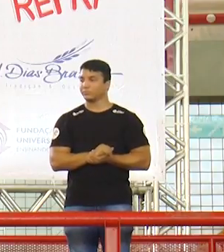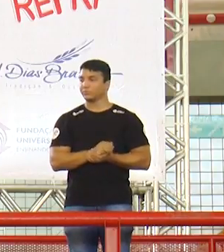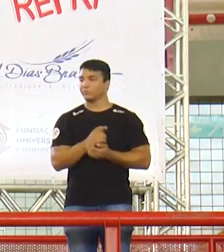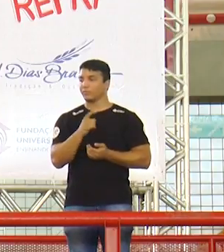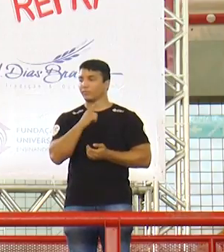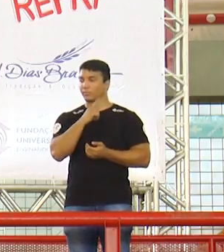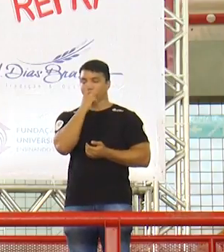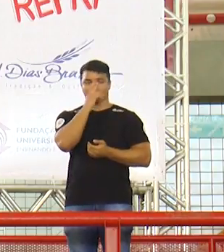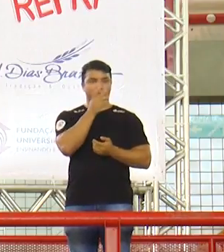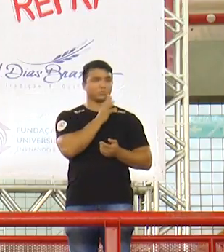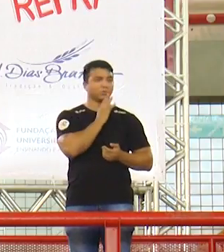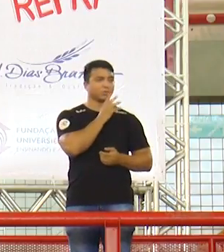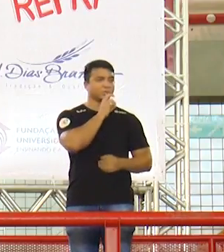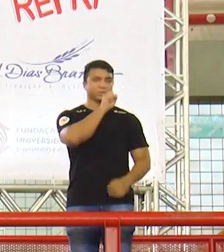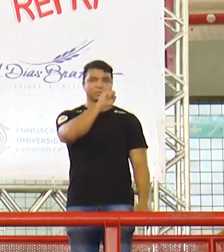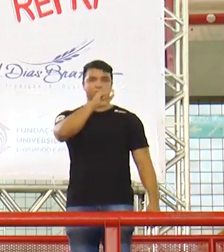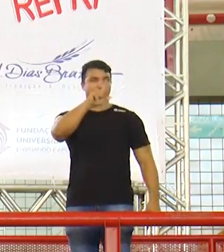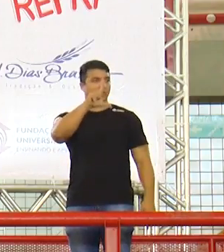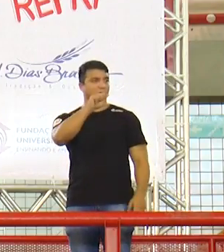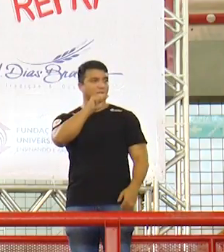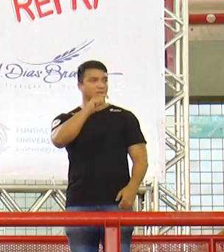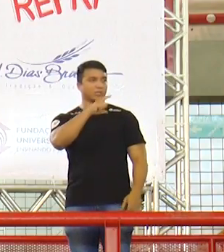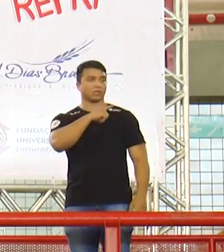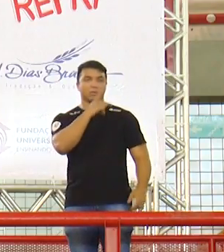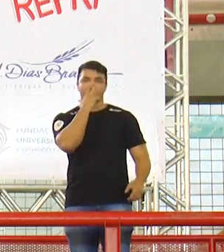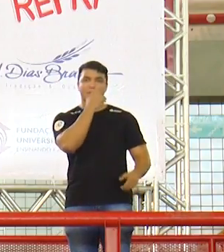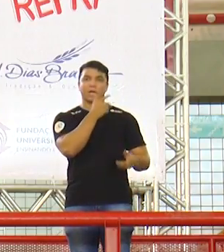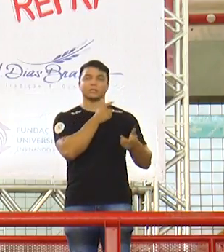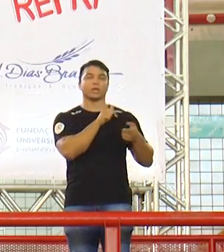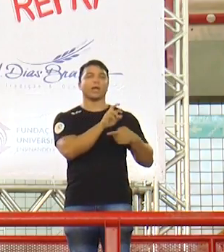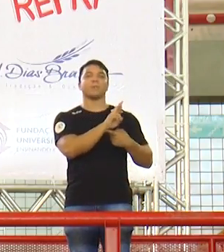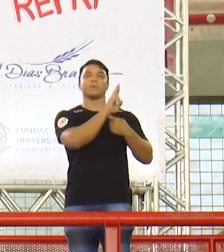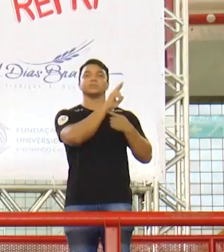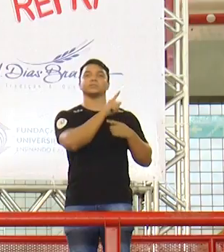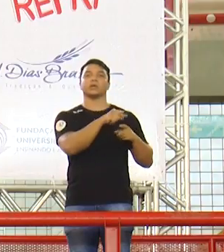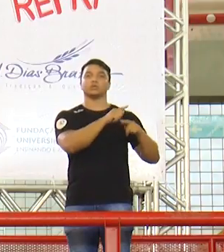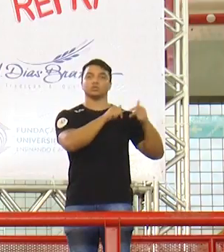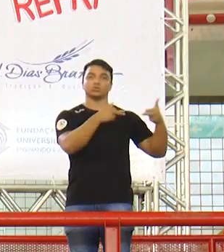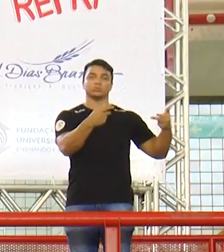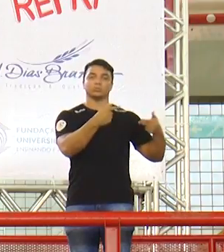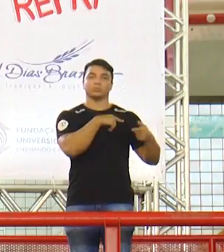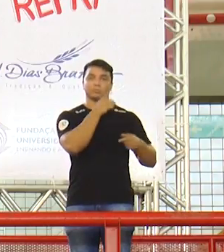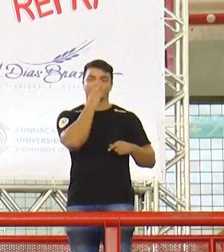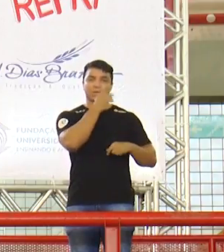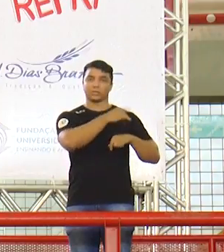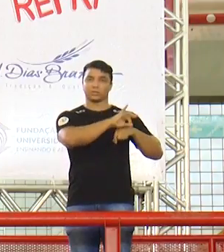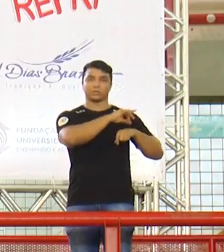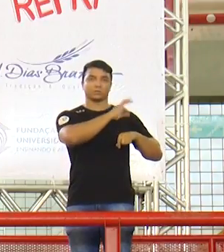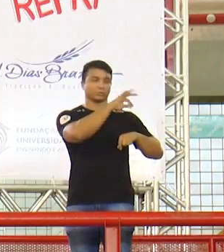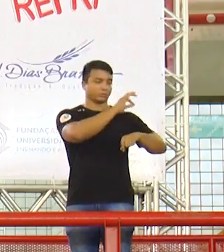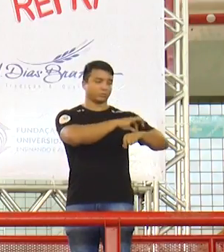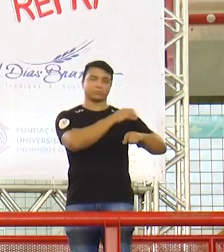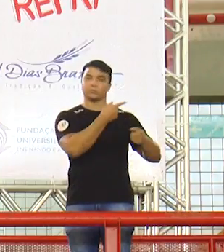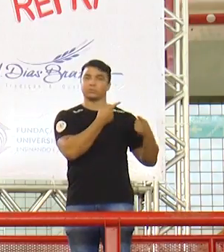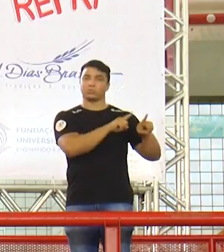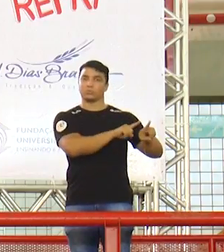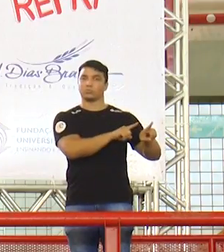Alguém aqui já viu uma sigla que serve para representar uma substância inseticida das mais